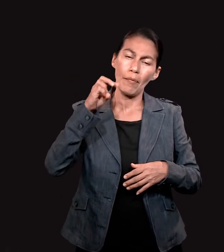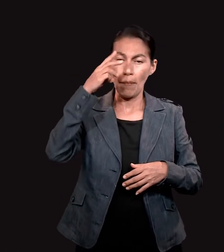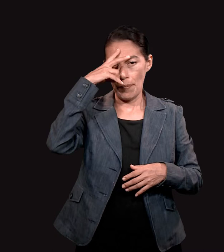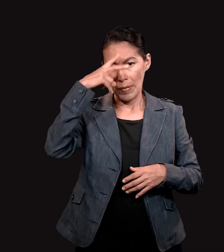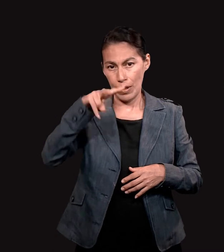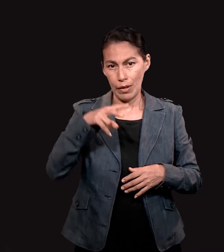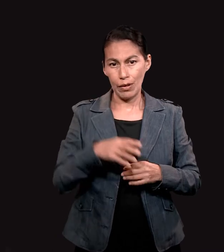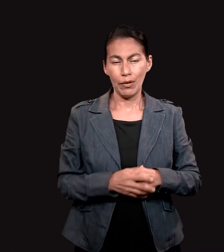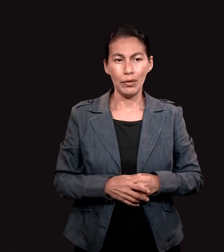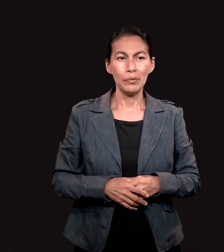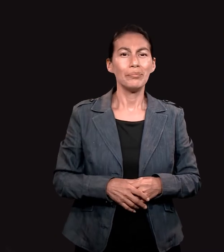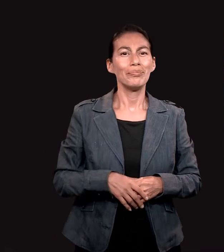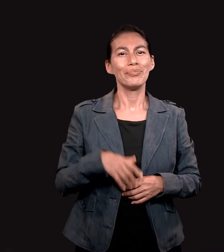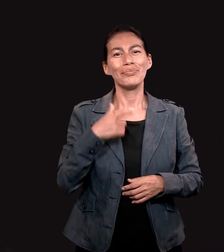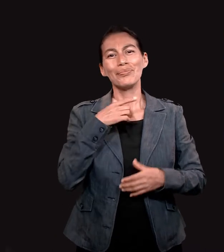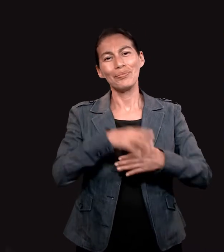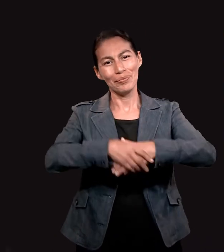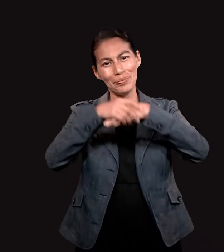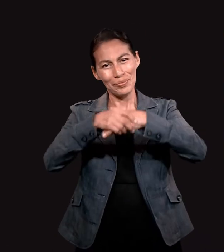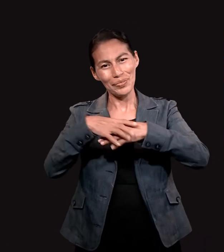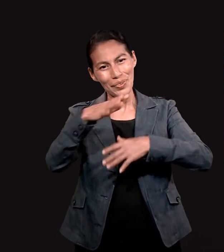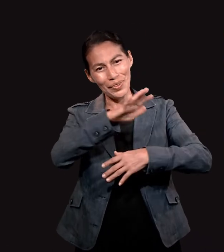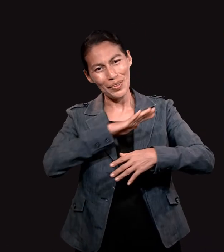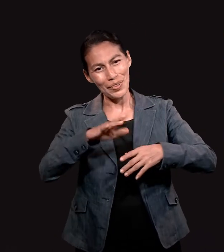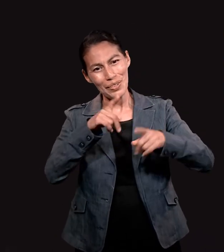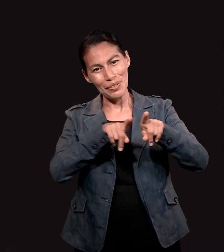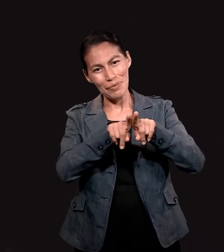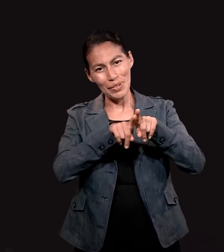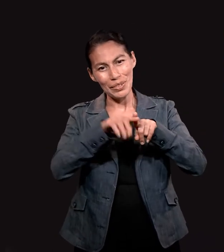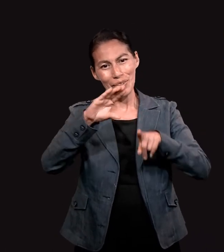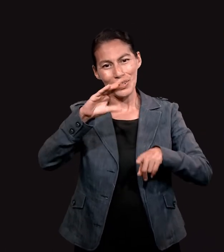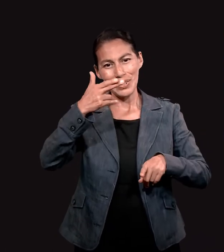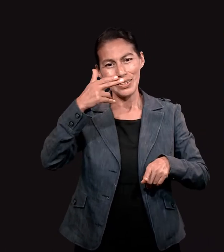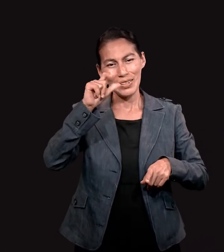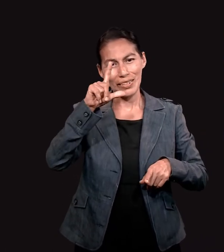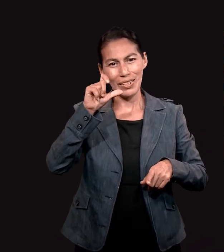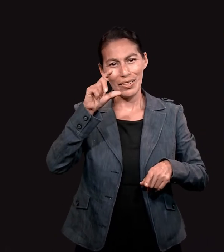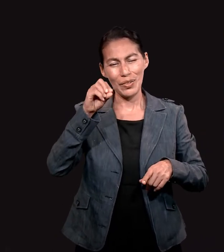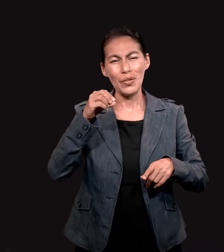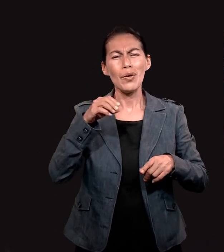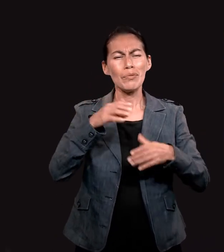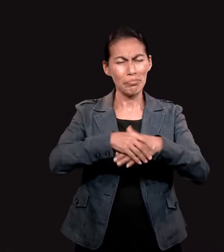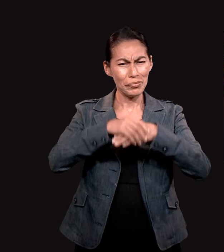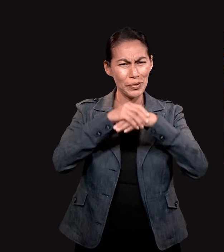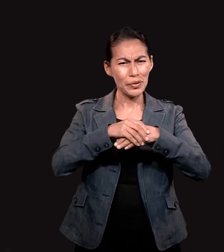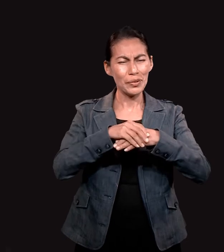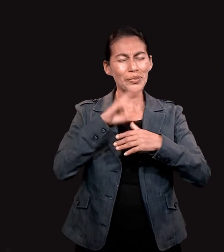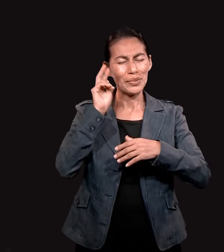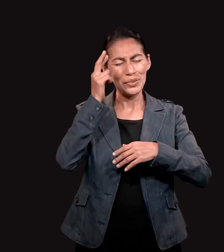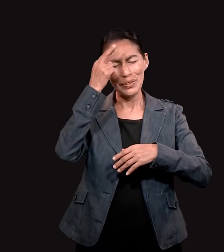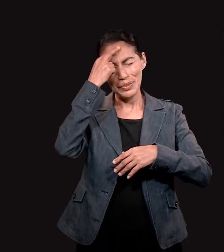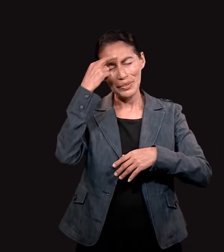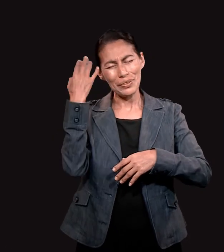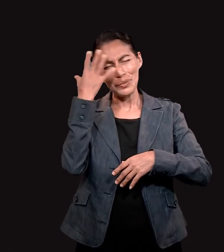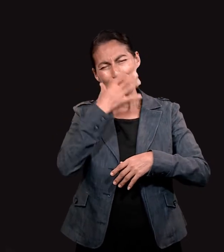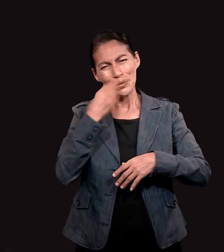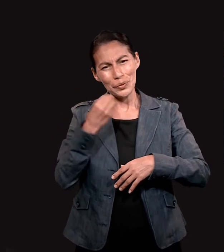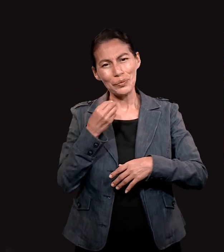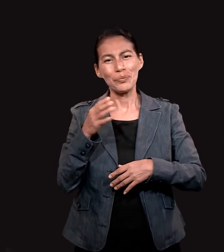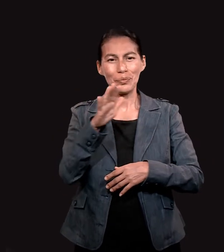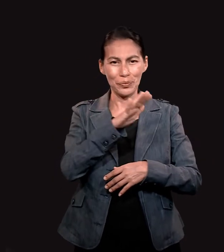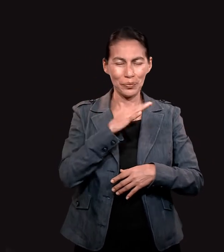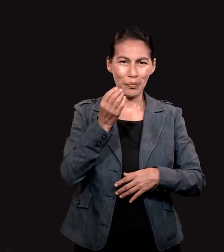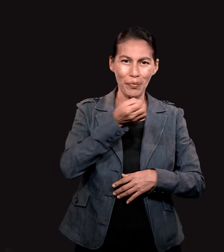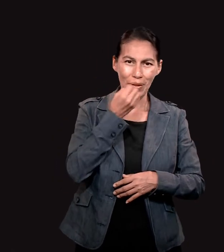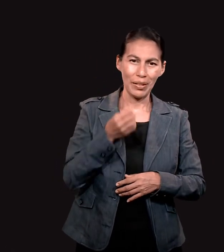bendiga. Un saludo a todos los amigos de Chalco. Me traen lindo recuerdo y vamos a estar orando por esta petición, Lucy.